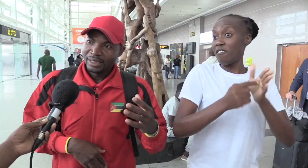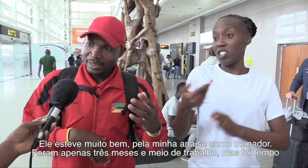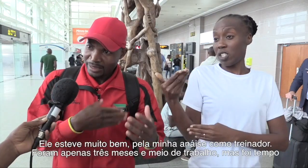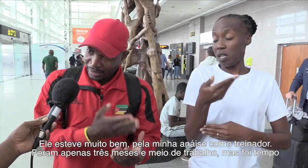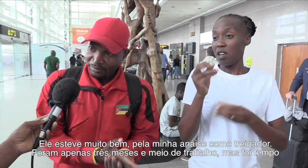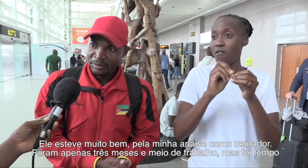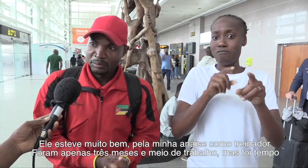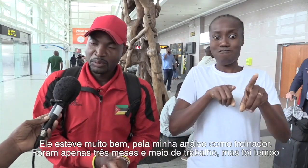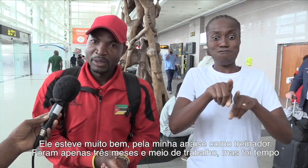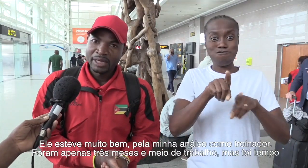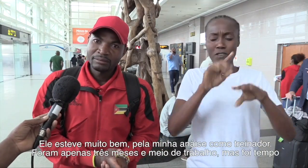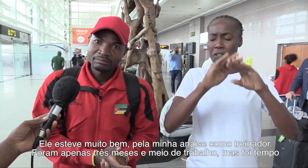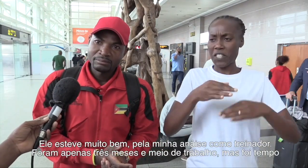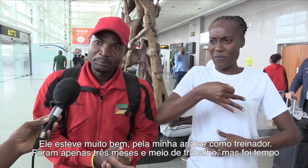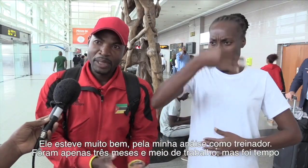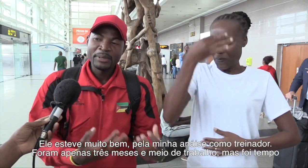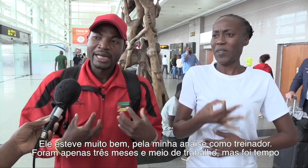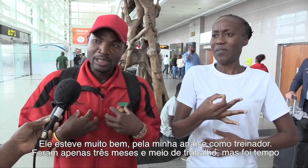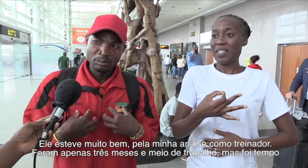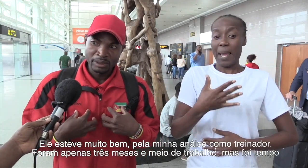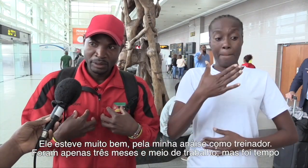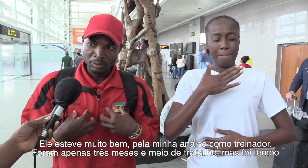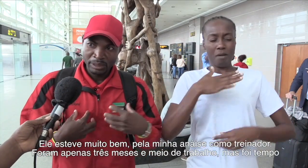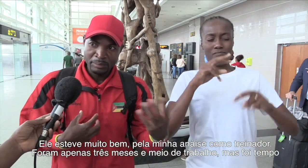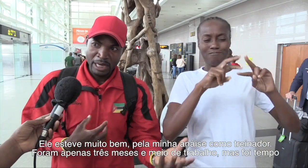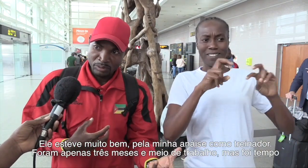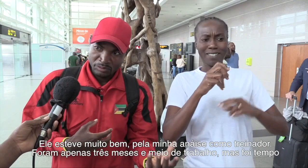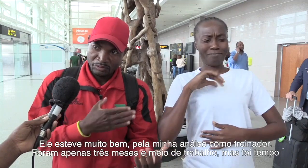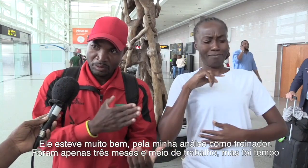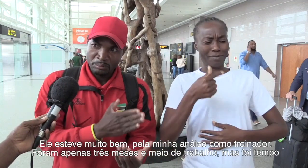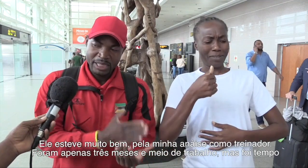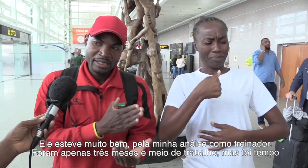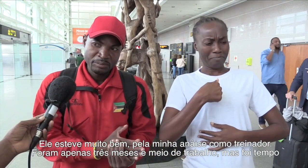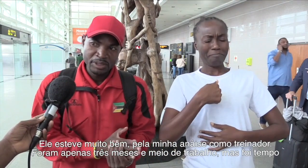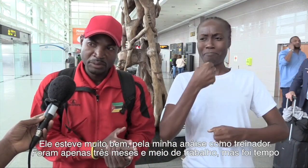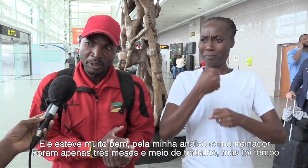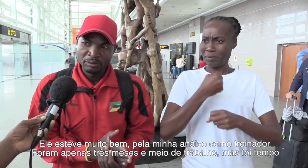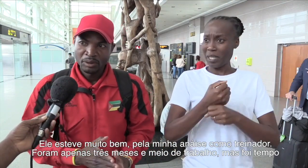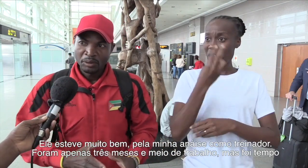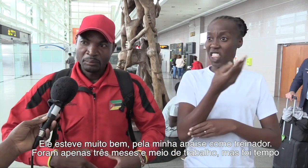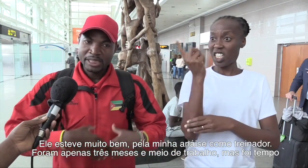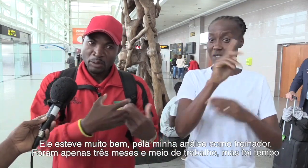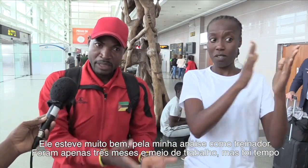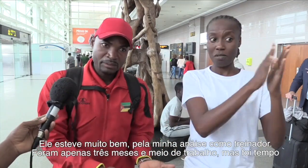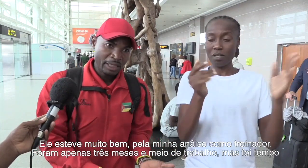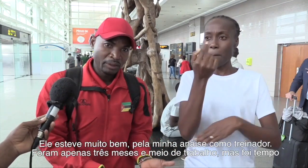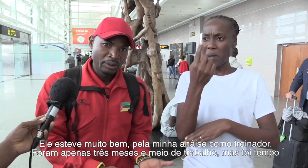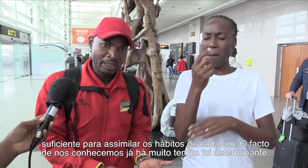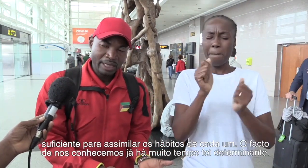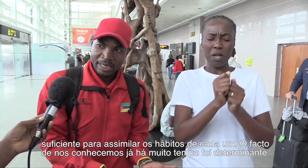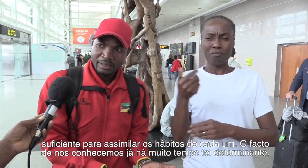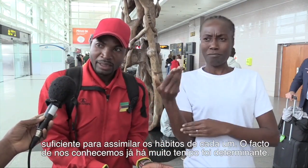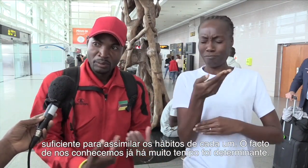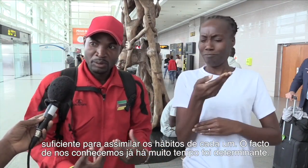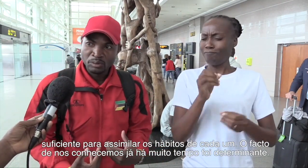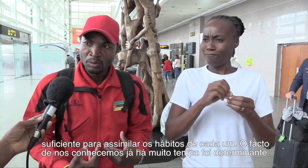Ele esteve muito bem. Pela minha análise como treinador, trabalhamos, foram apenas três meses e meio, mas deu para assimilar aquilo